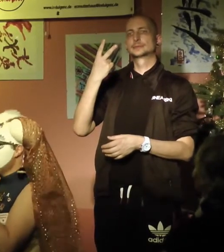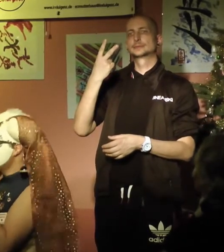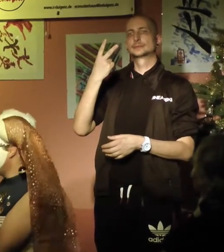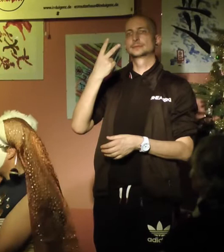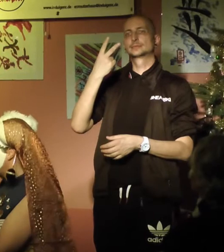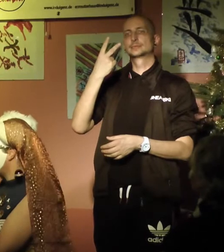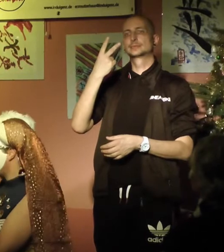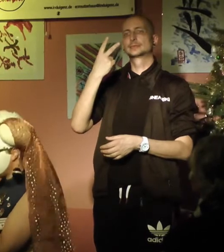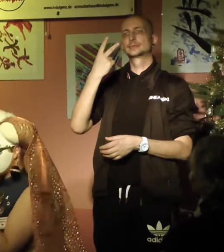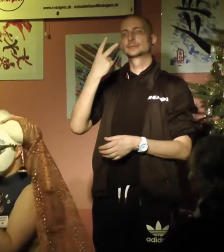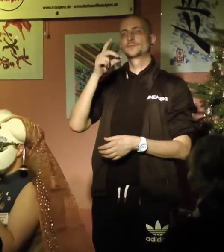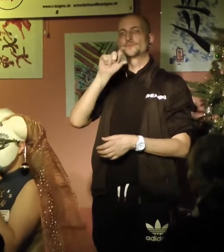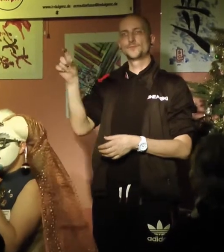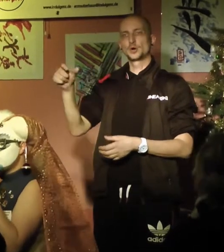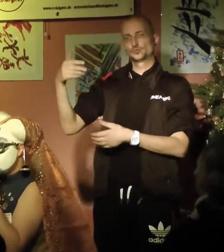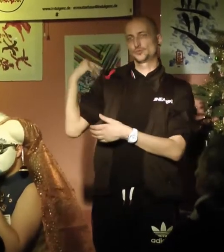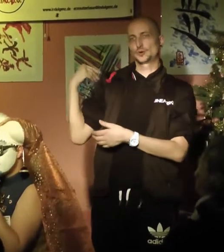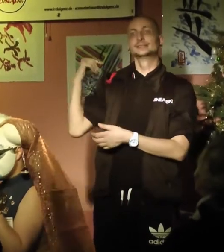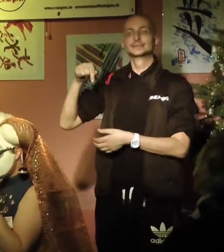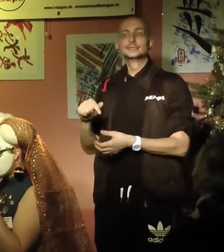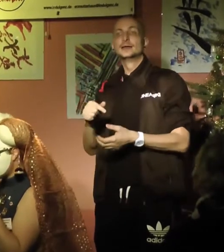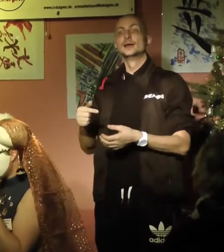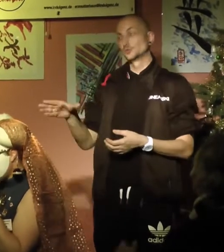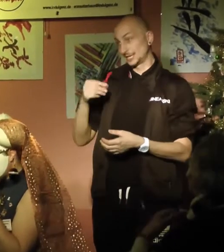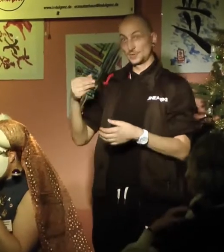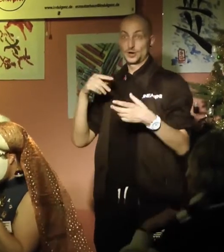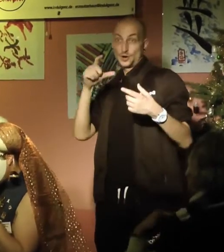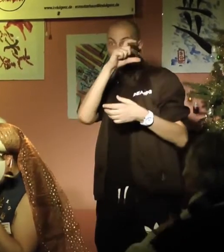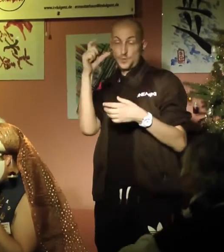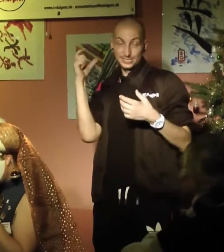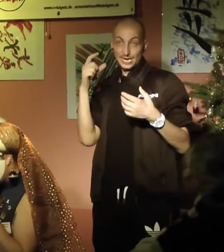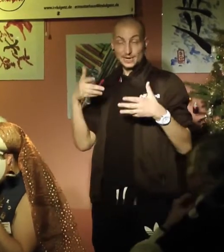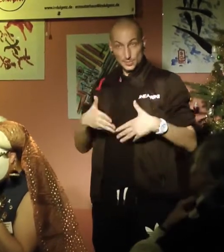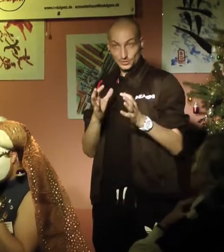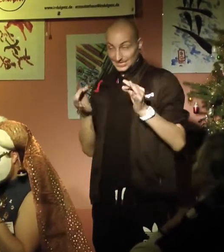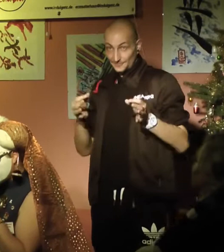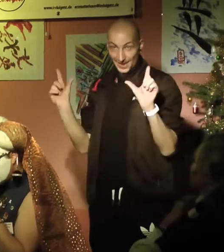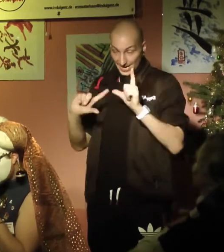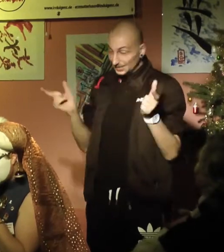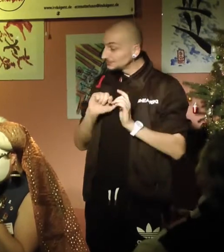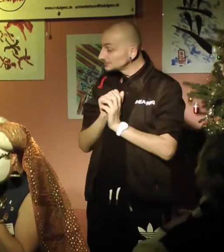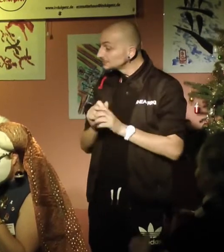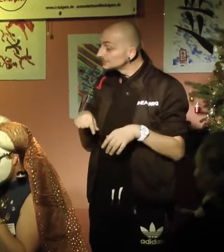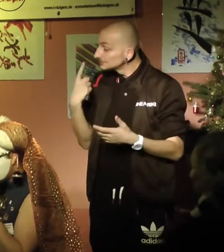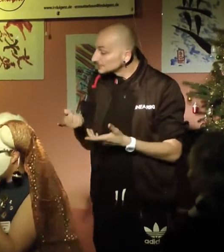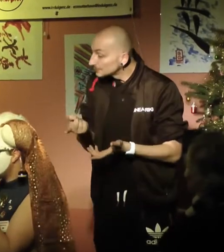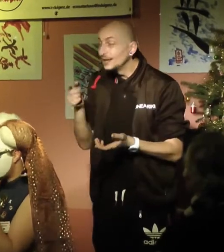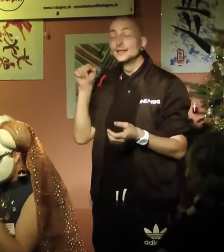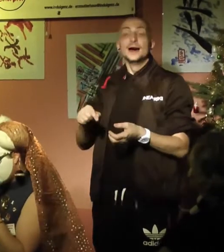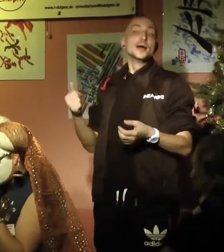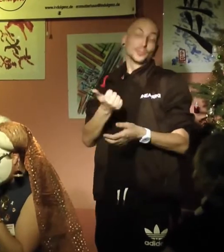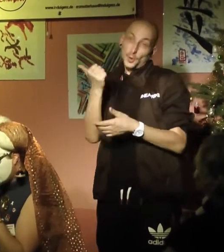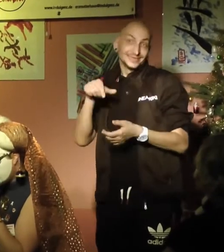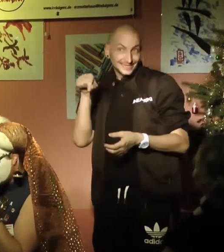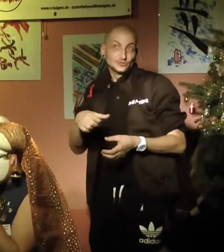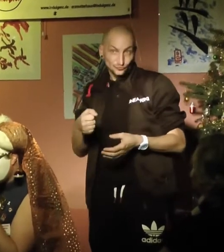schön. Geburtstag gefeiert. Großartig, hat sehr viel Spaß gemacht. Und jetzt wollen wir mal gucken, ob du sozusagen nachträglich zum Geburtstag noch tolle Geschenke